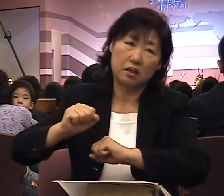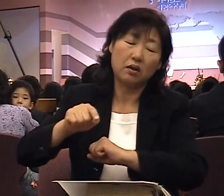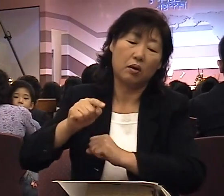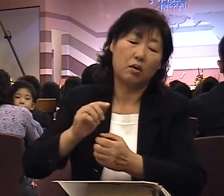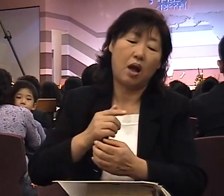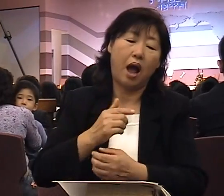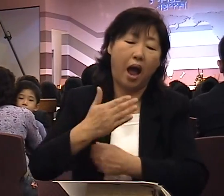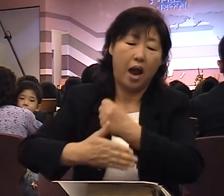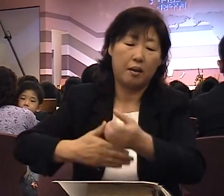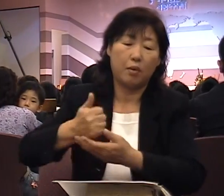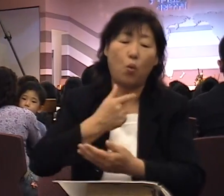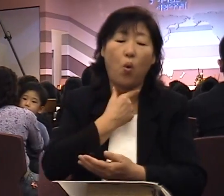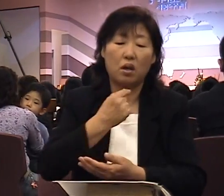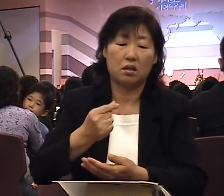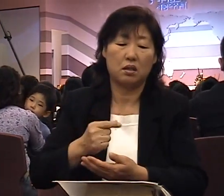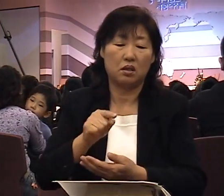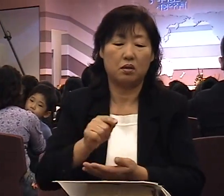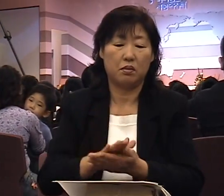하나님이 원하시는 모습이죠.